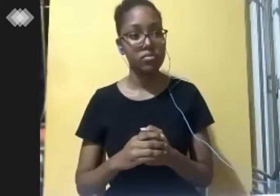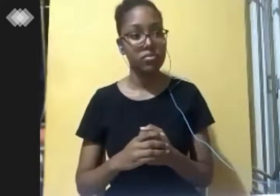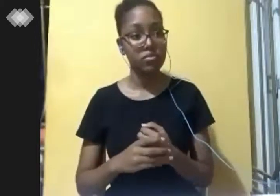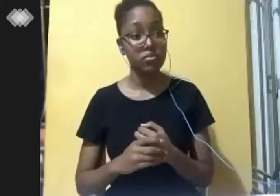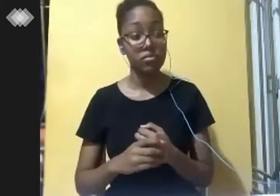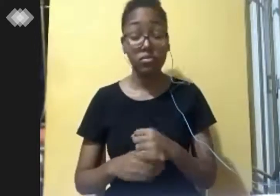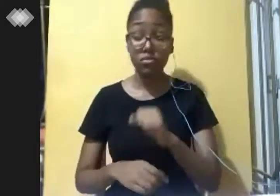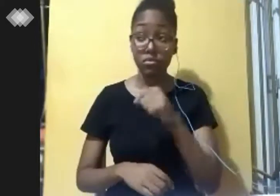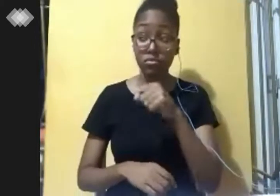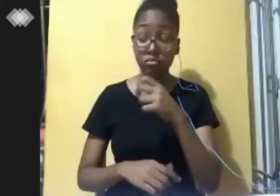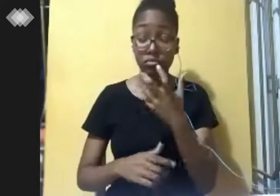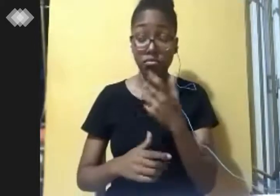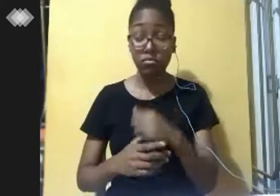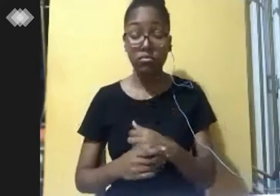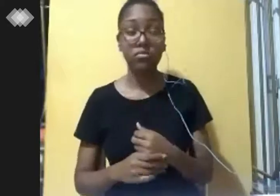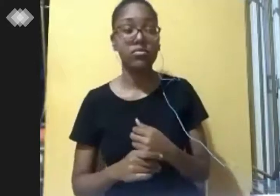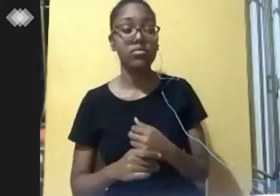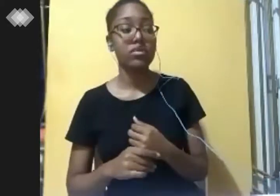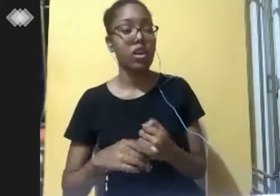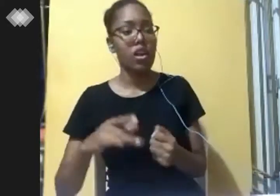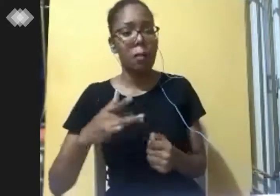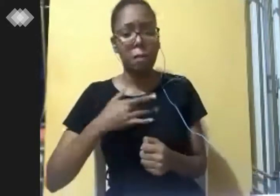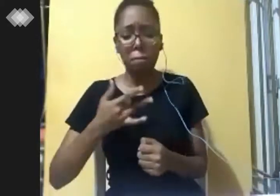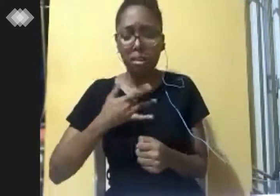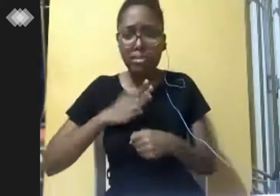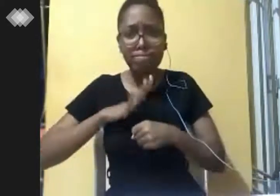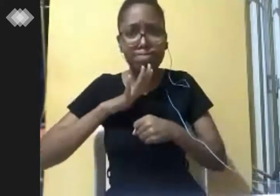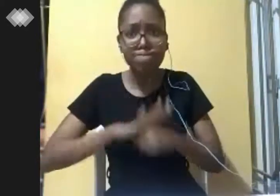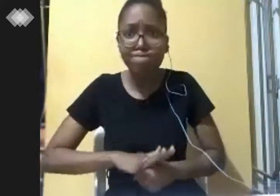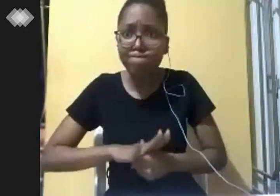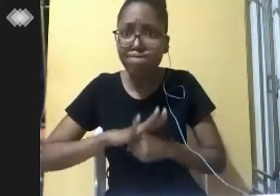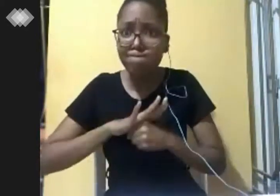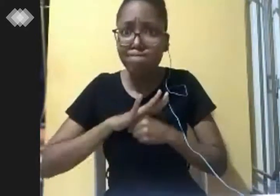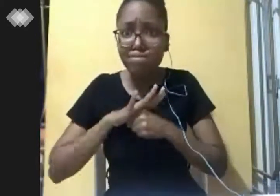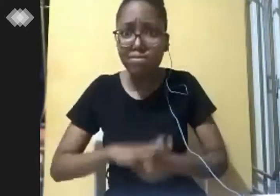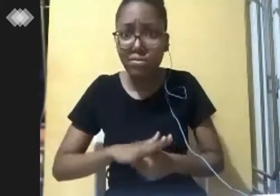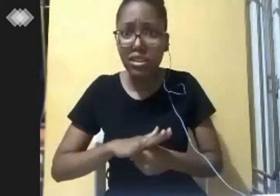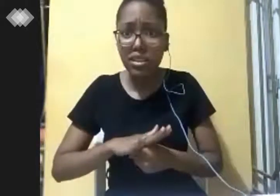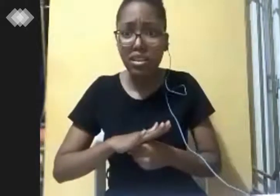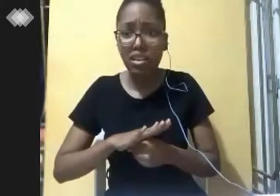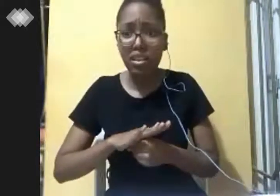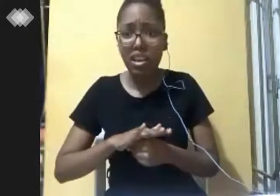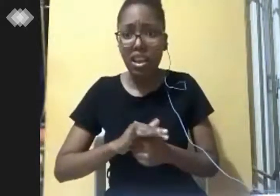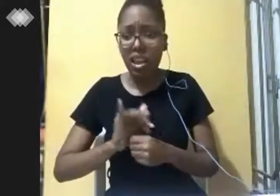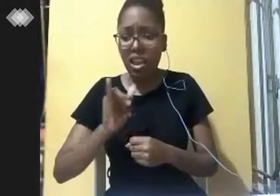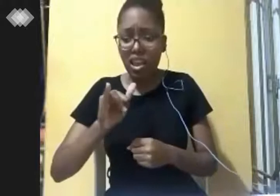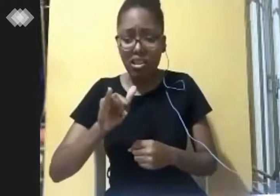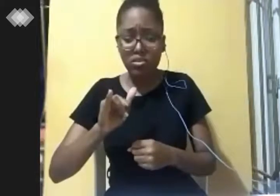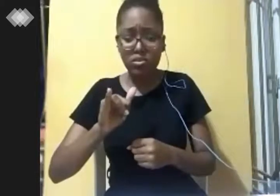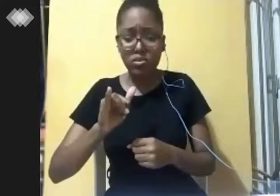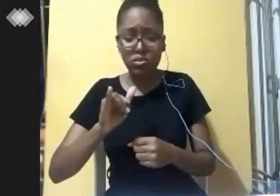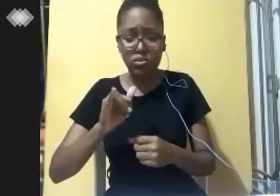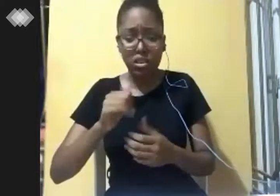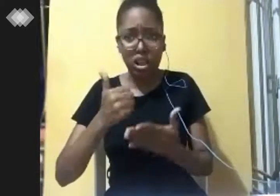¿Sí? sí, es totalmente frustrante que nos debe llamar a reflexión a nosotros como profesionales de la